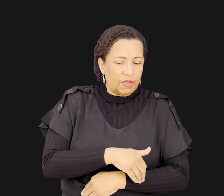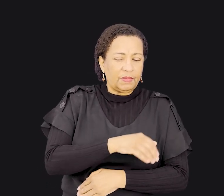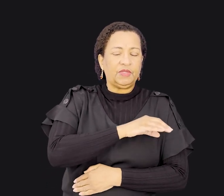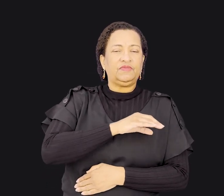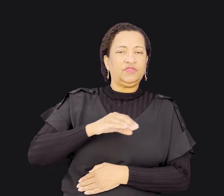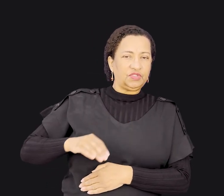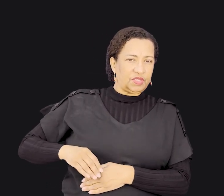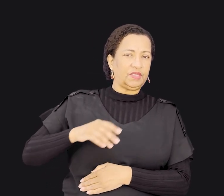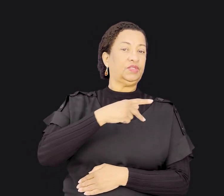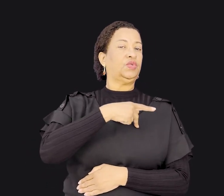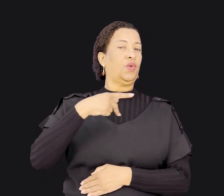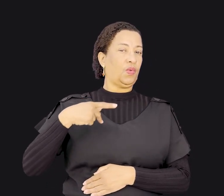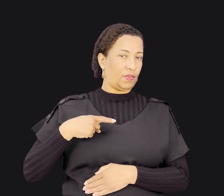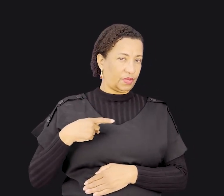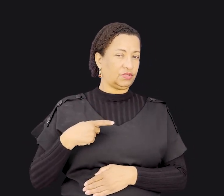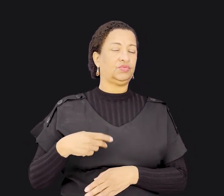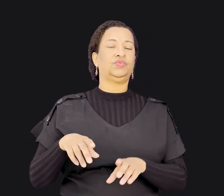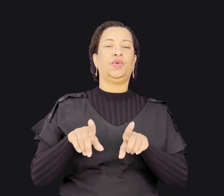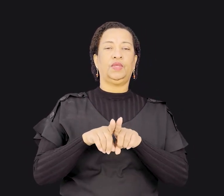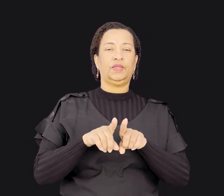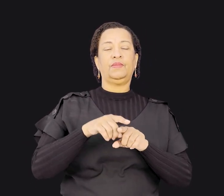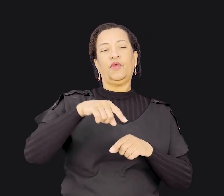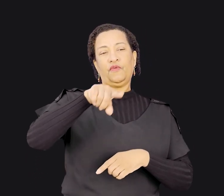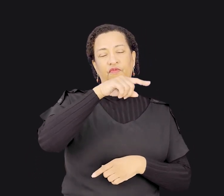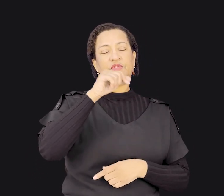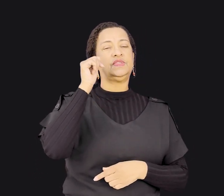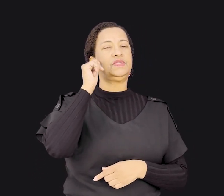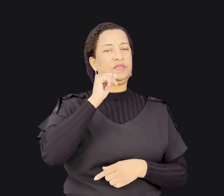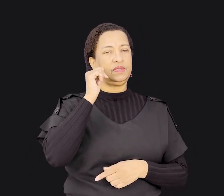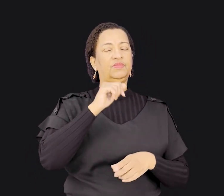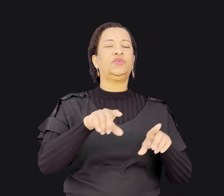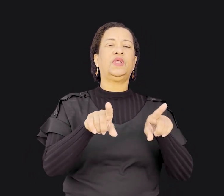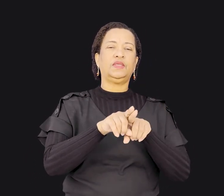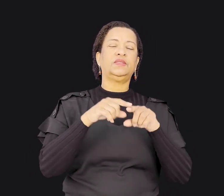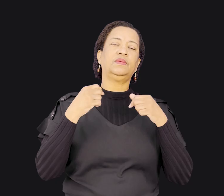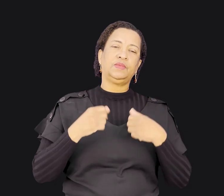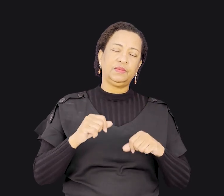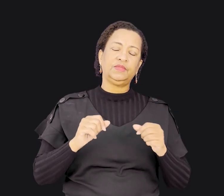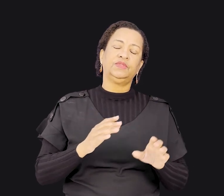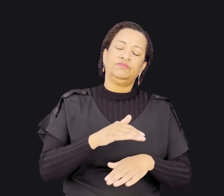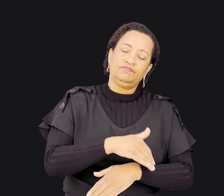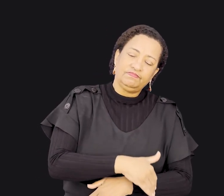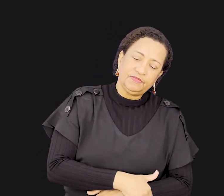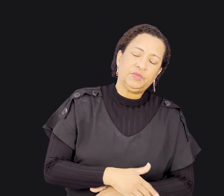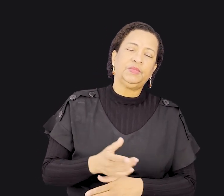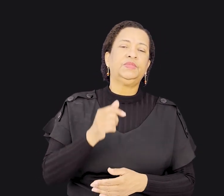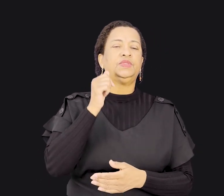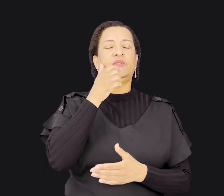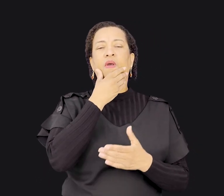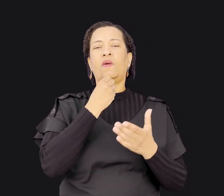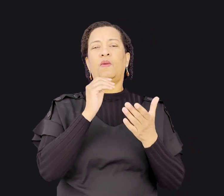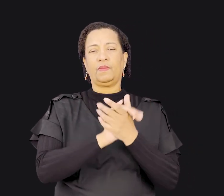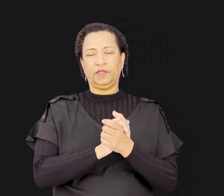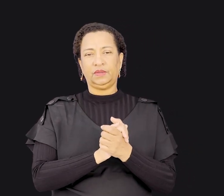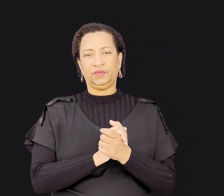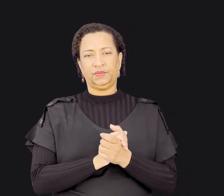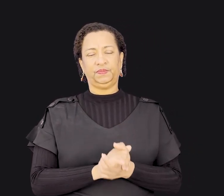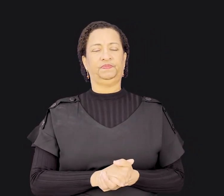pastor e bispo da igreja, vocês mulheres, então, devem ser submissas a seus maridos. A palavra submissa dentro